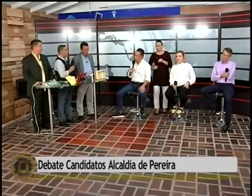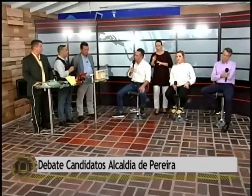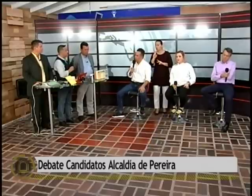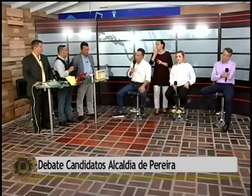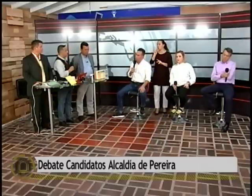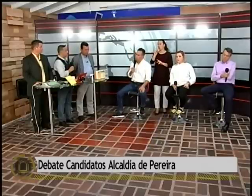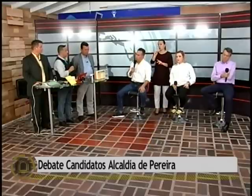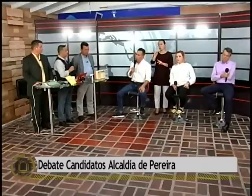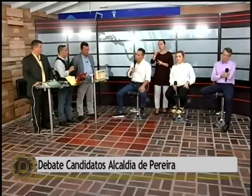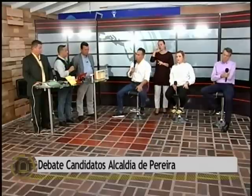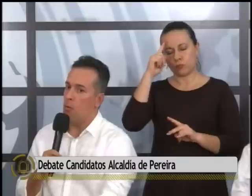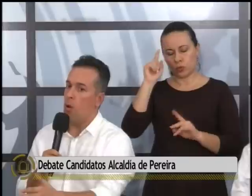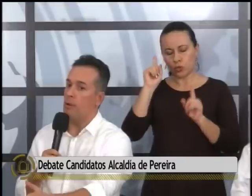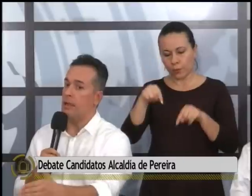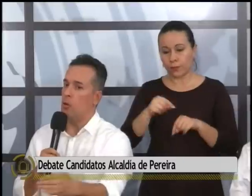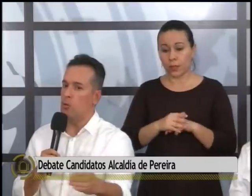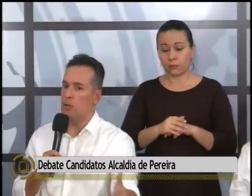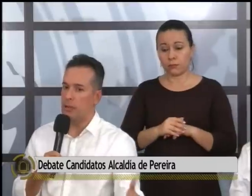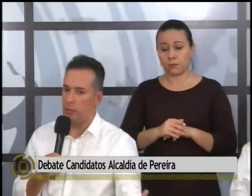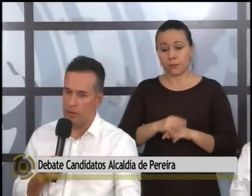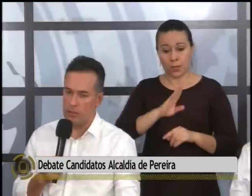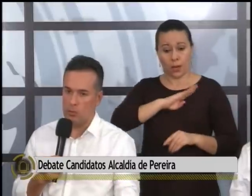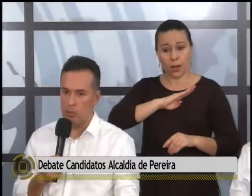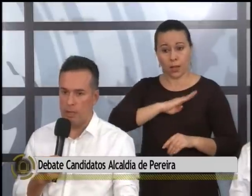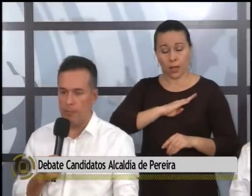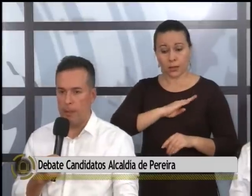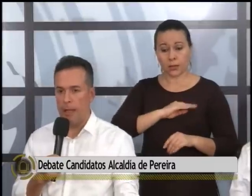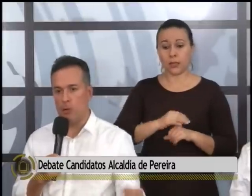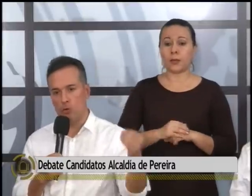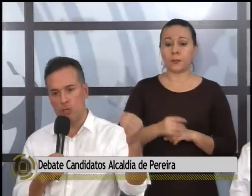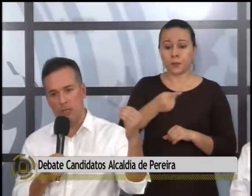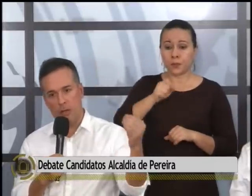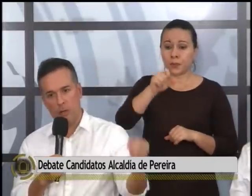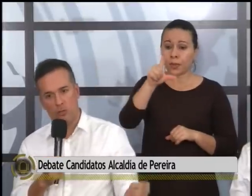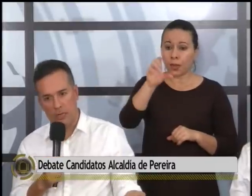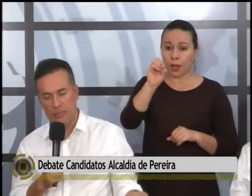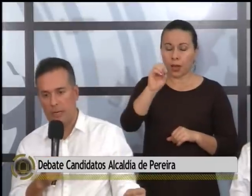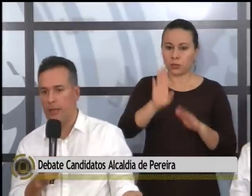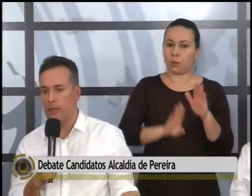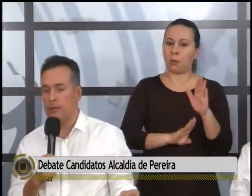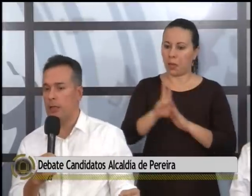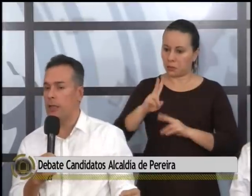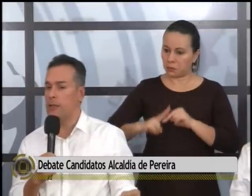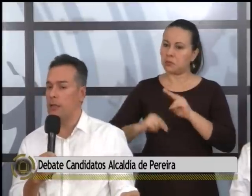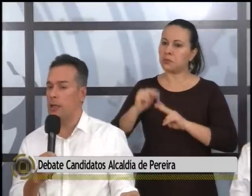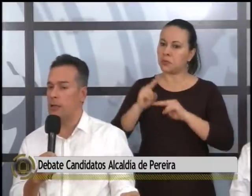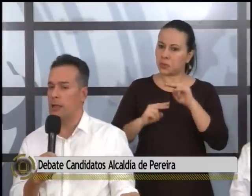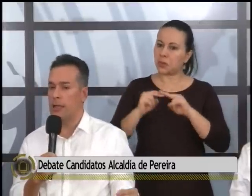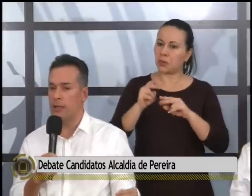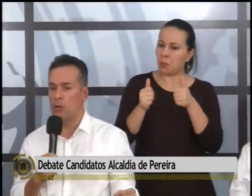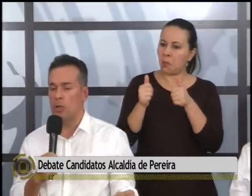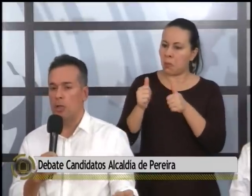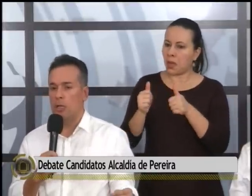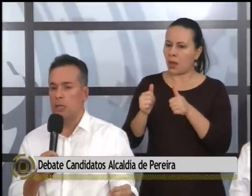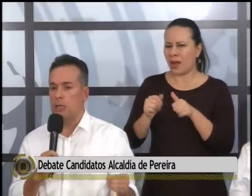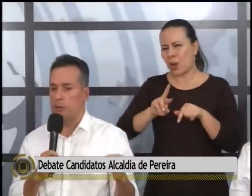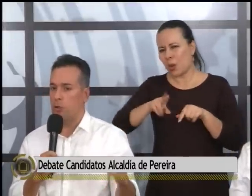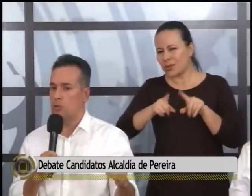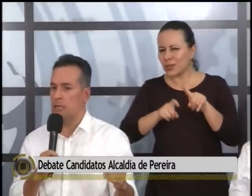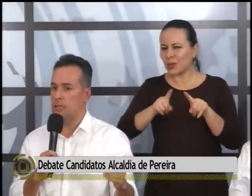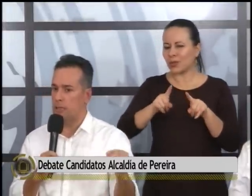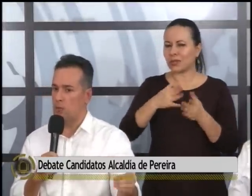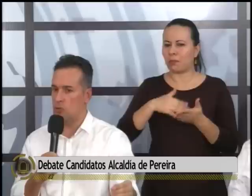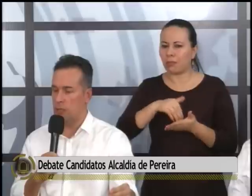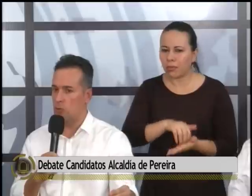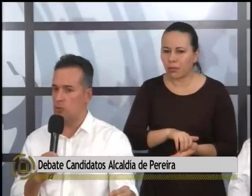ciudad. Juan Pablo ha avanzado mucho en el tema de infraestructura, algunos indicadores sociales se han caído y